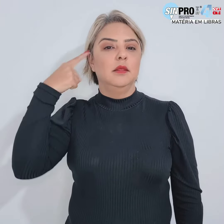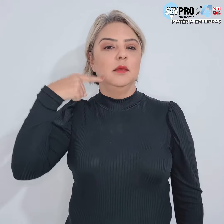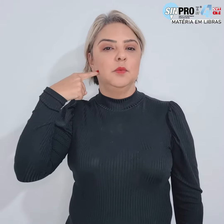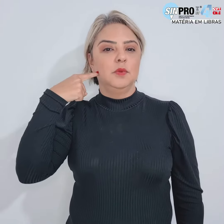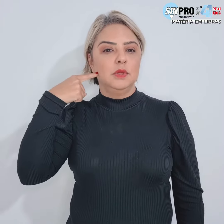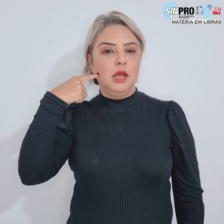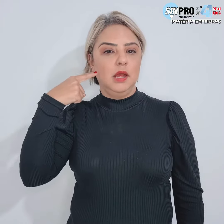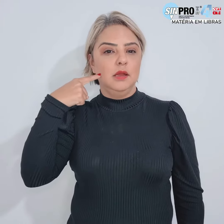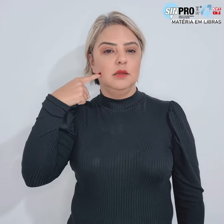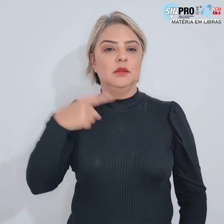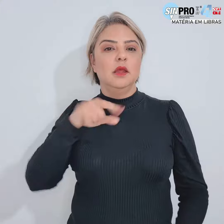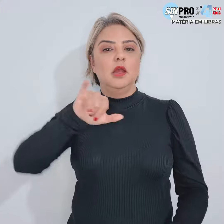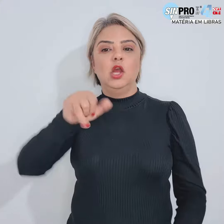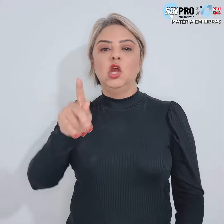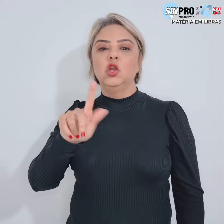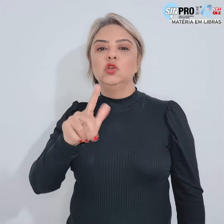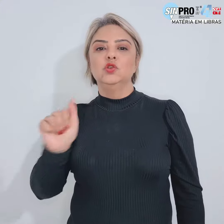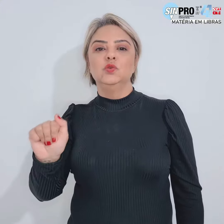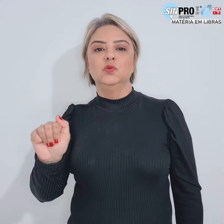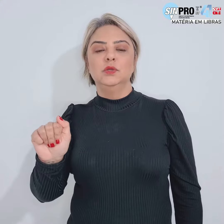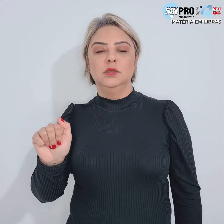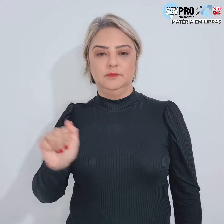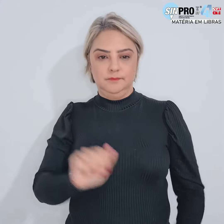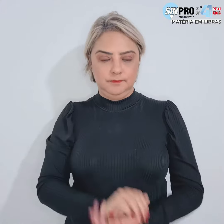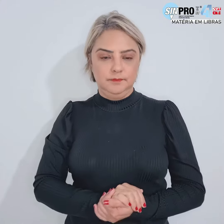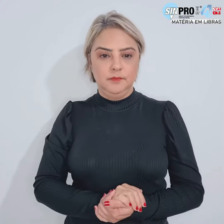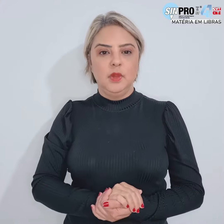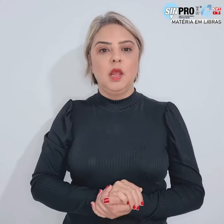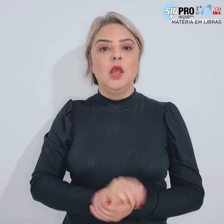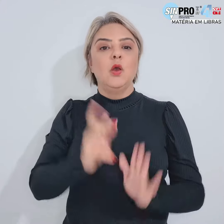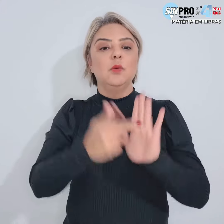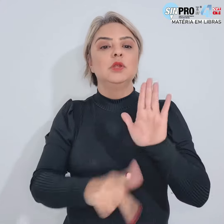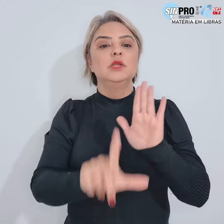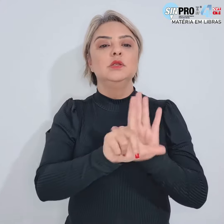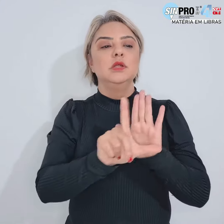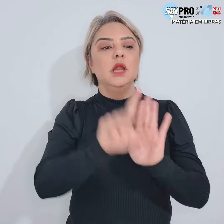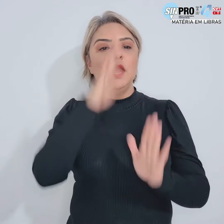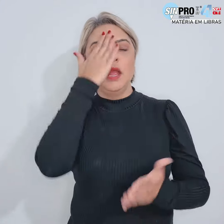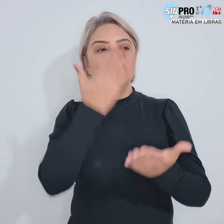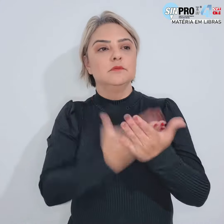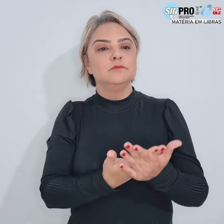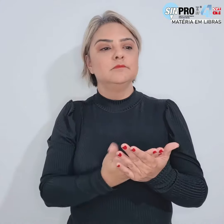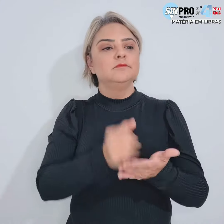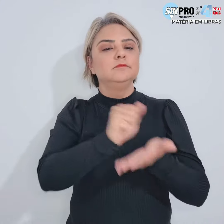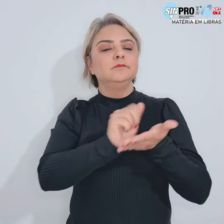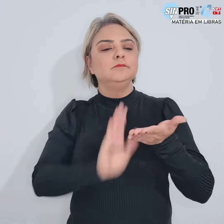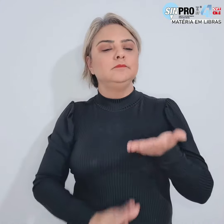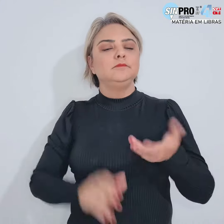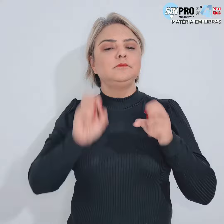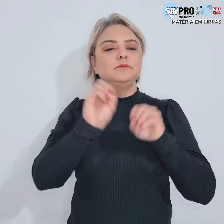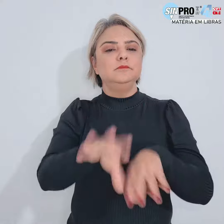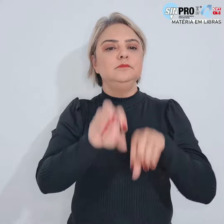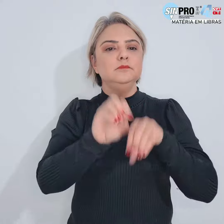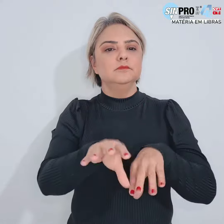distrital Júlia Lucie Novo. O PL reconhece as atividades educacionais